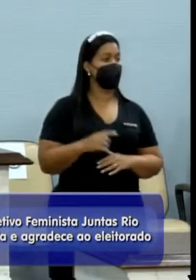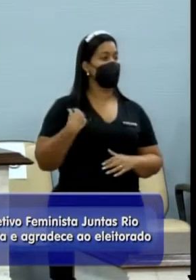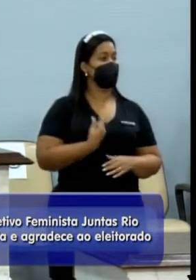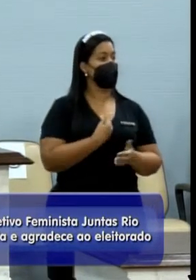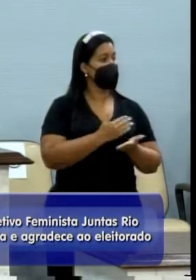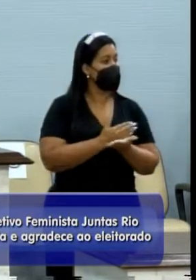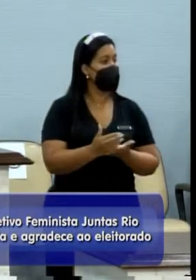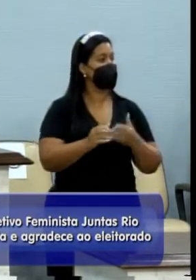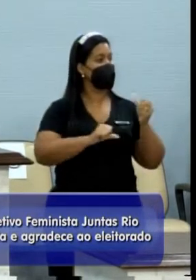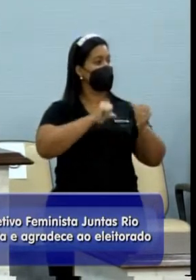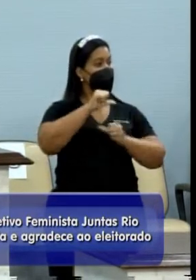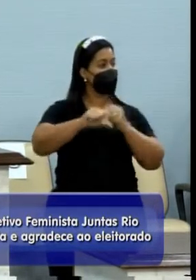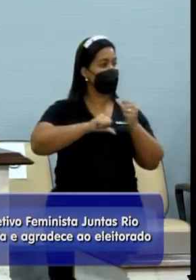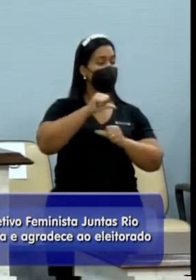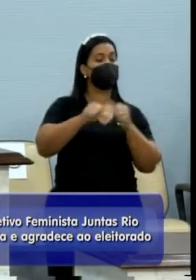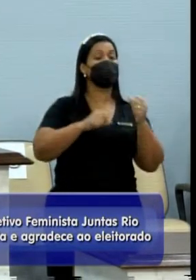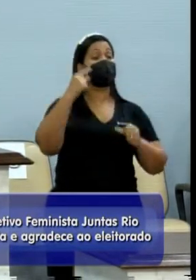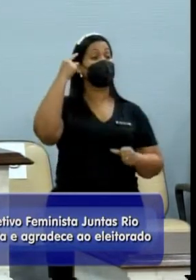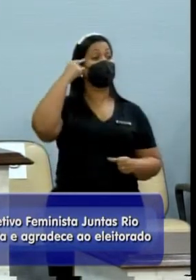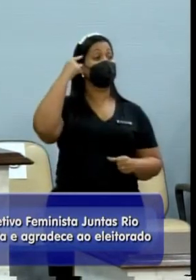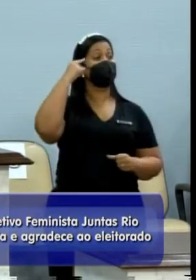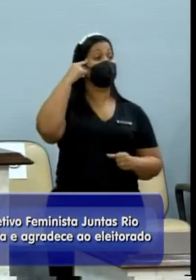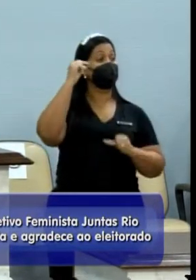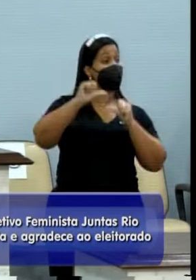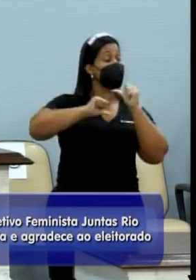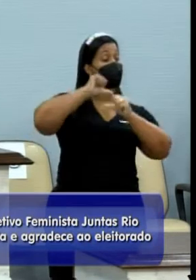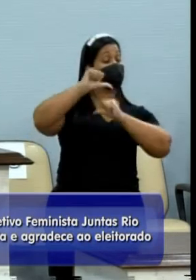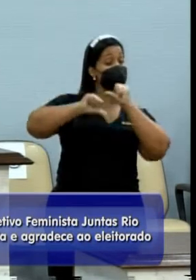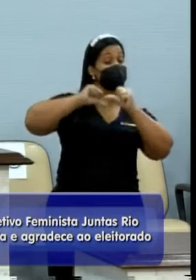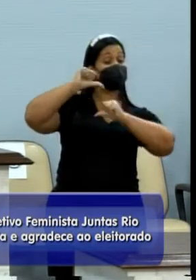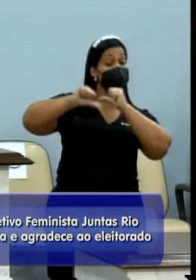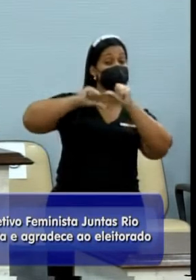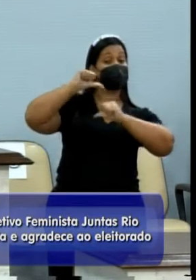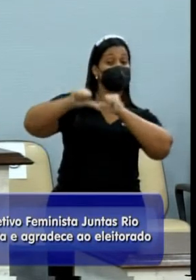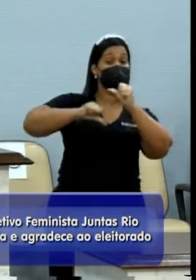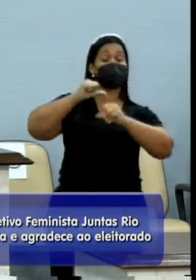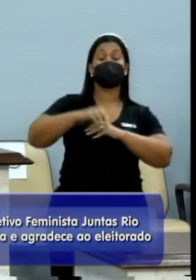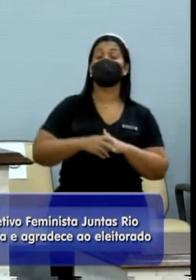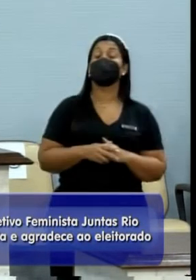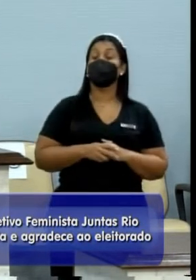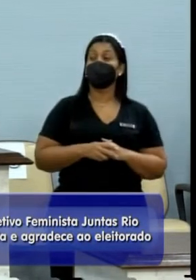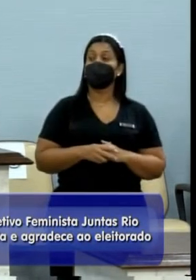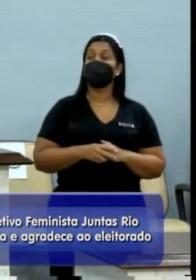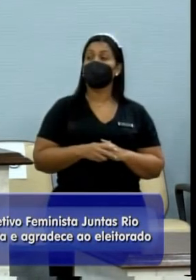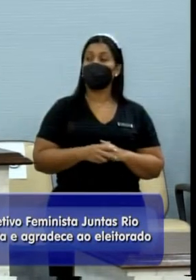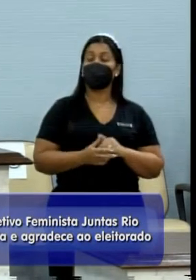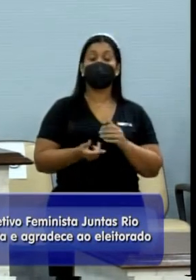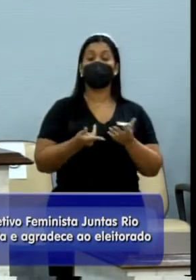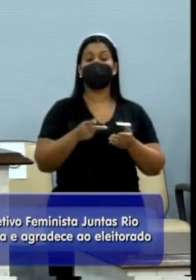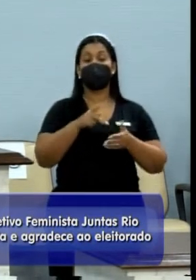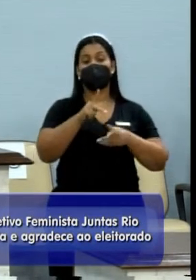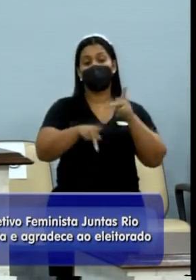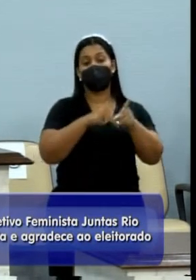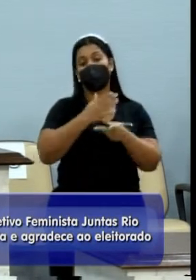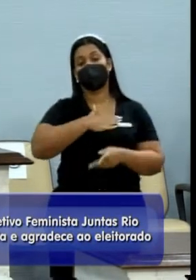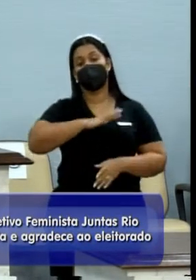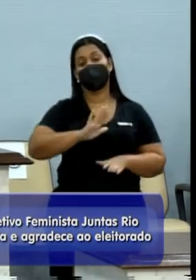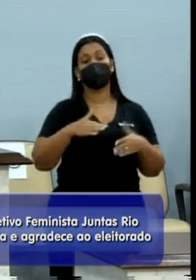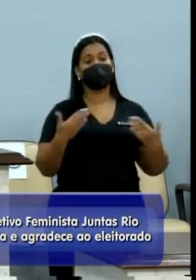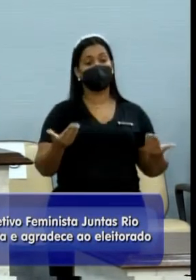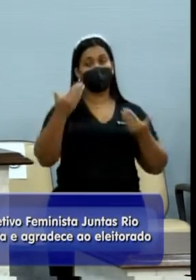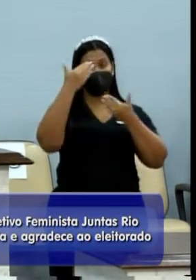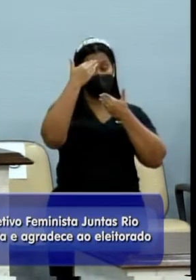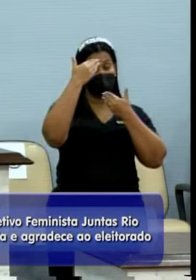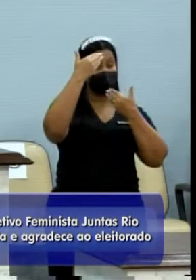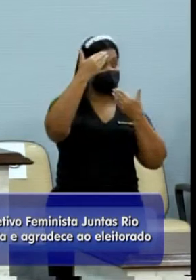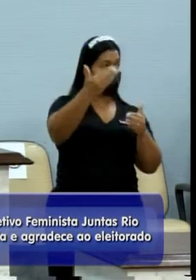a mudar esse tipo de mentalidade revisionista, reacionária e antipopular. Eu